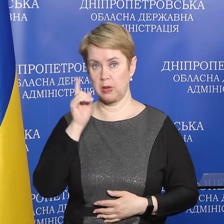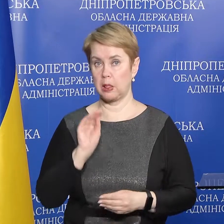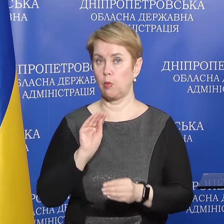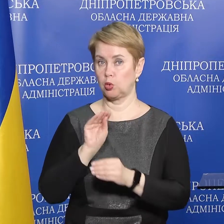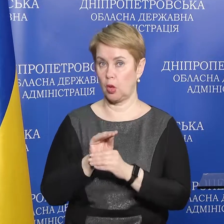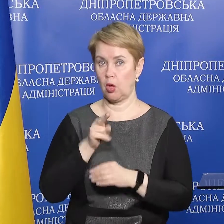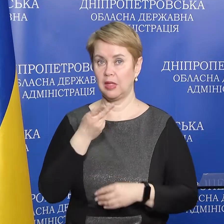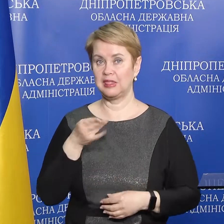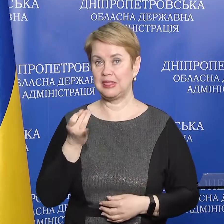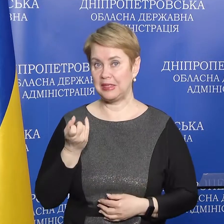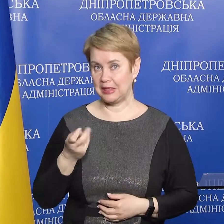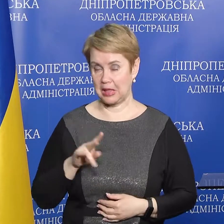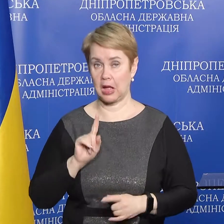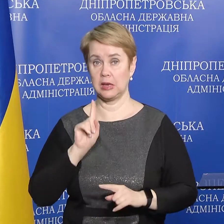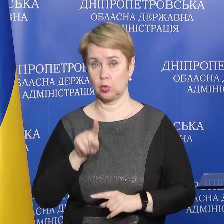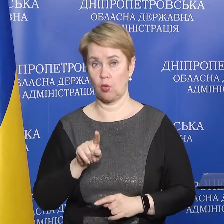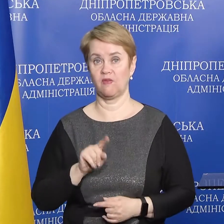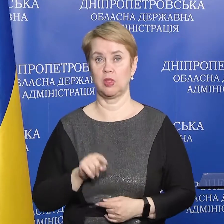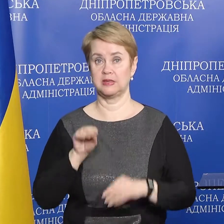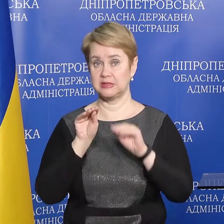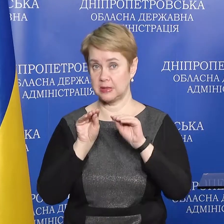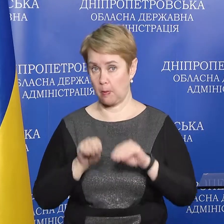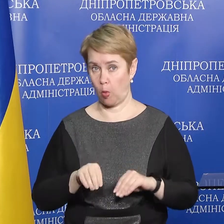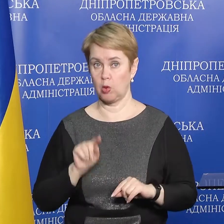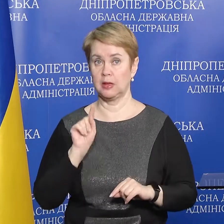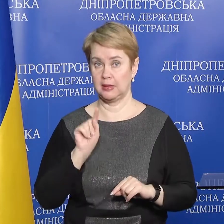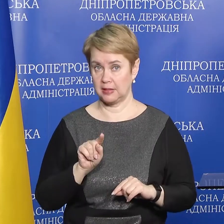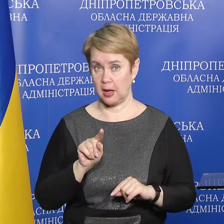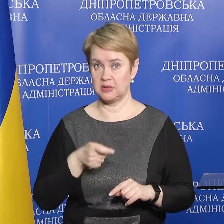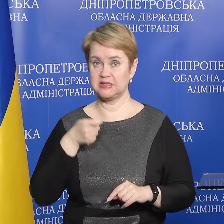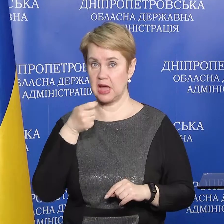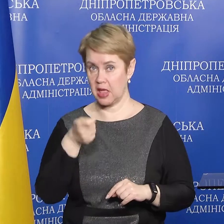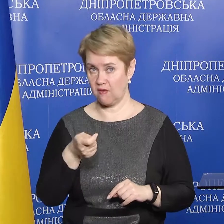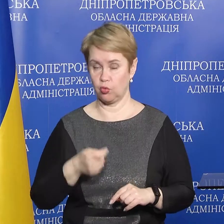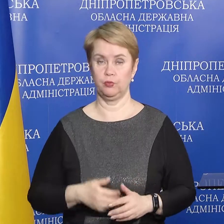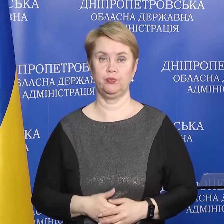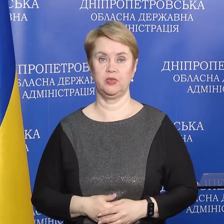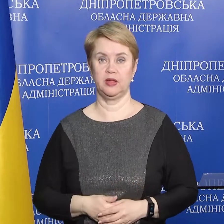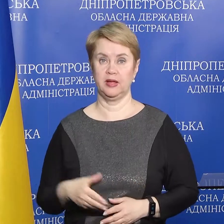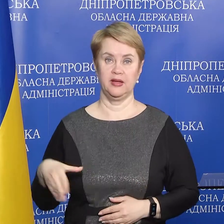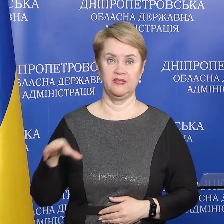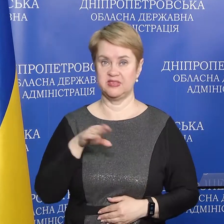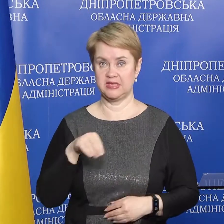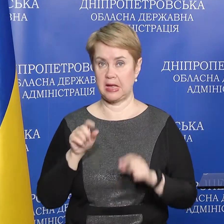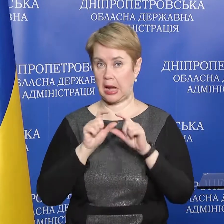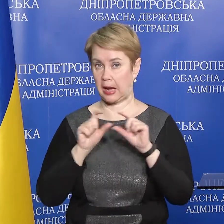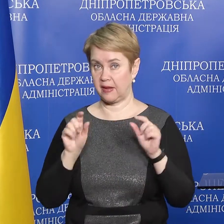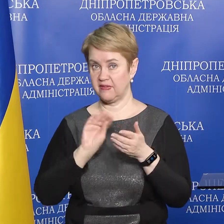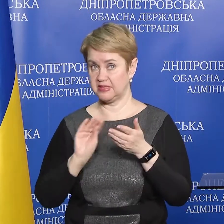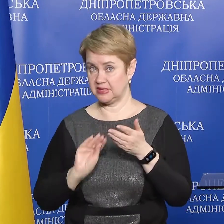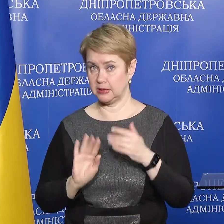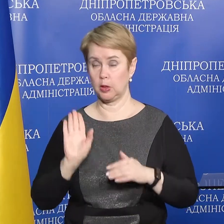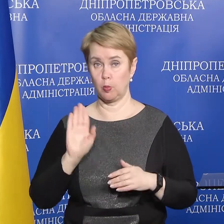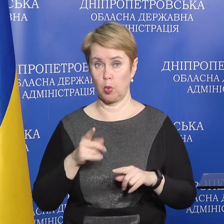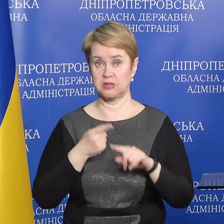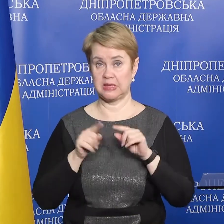додатку «Дія». Для того вона заповнює там заяву, всі реквізити, і